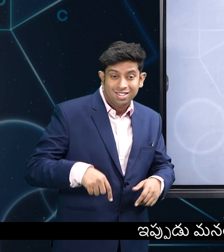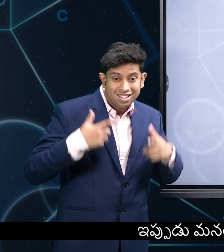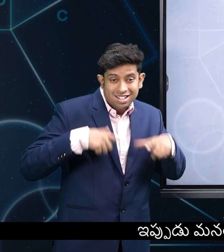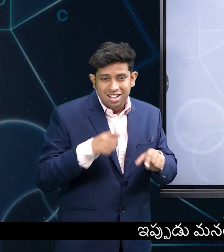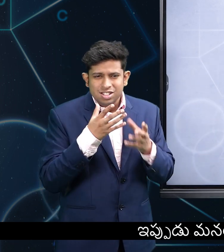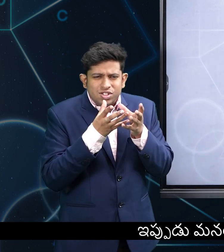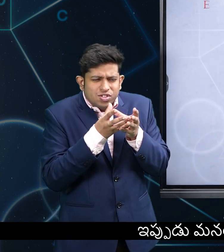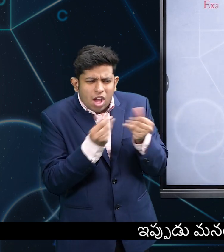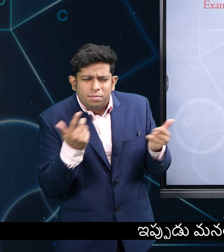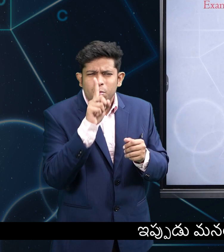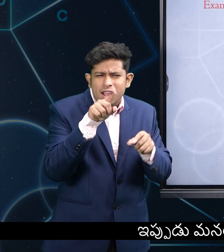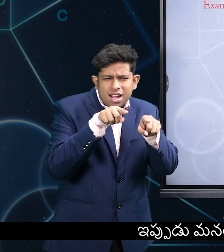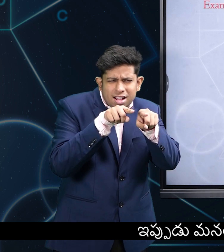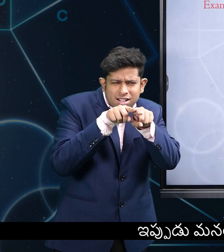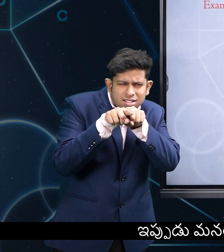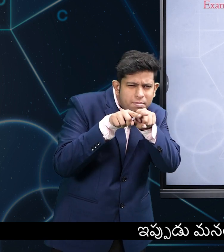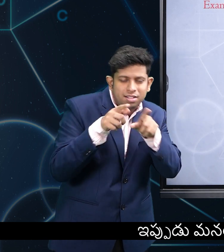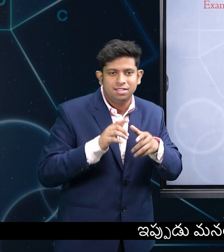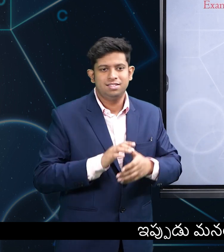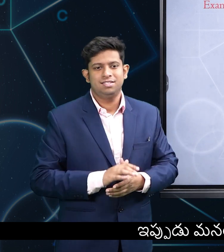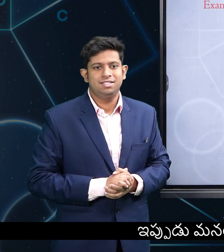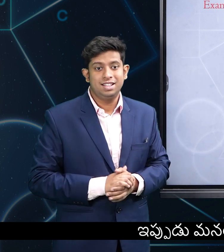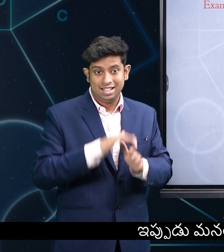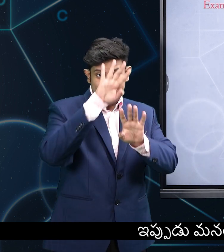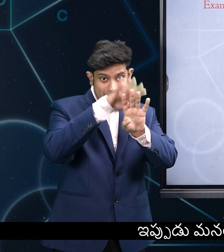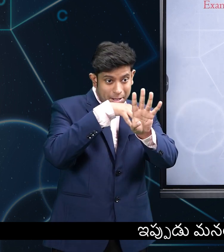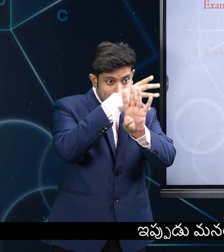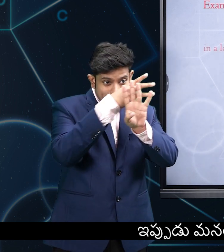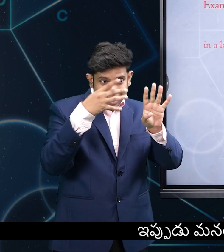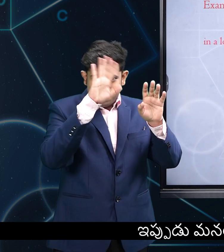ఇప్పుడు మనం ఒక ఉదాహరణను పరిష్కరిద్దాం.